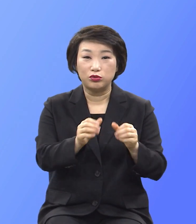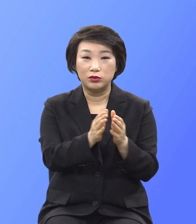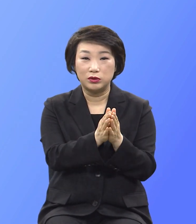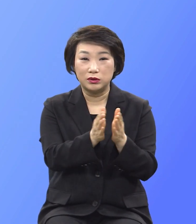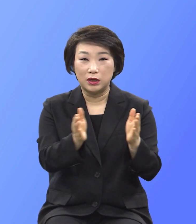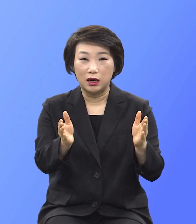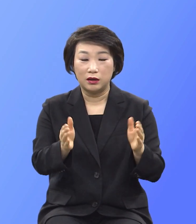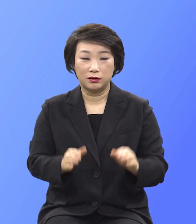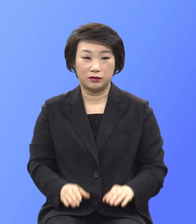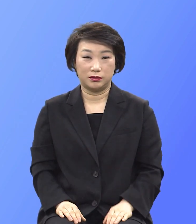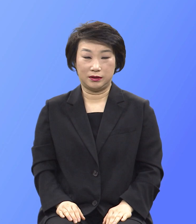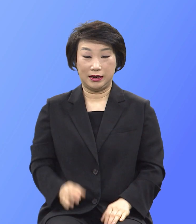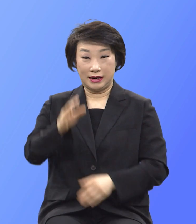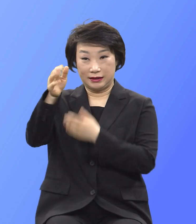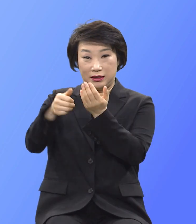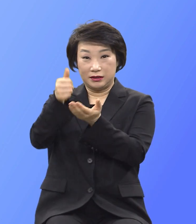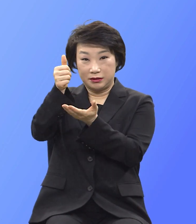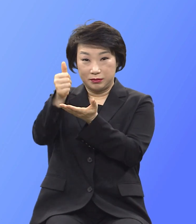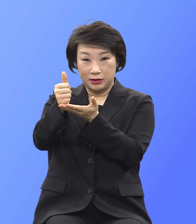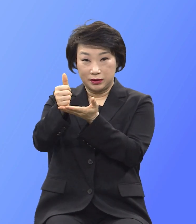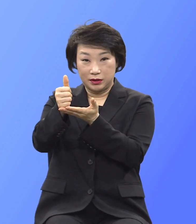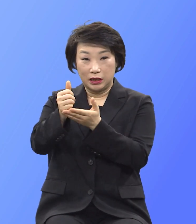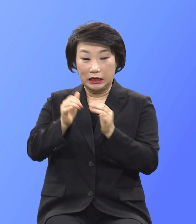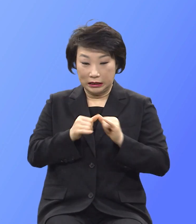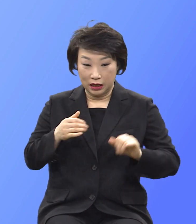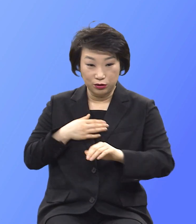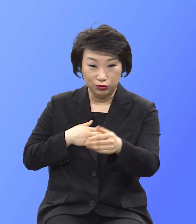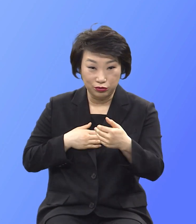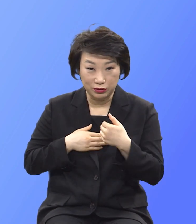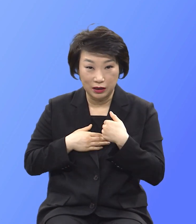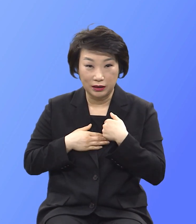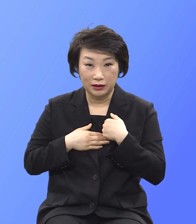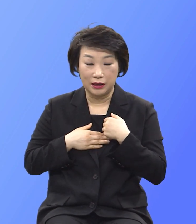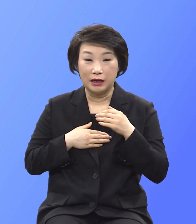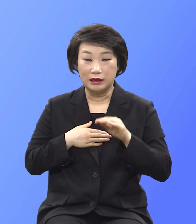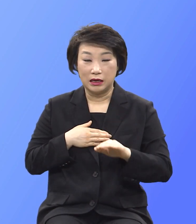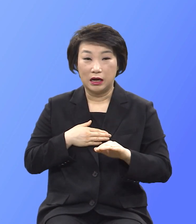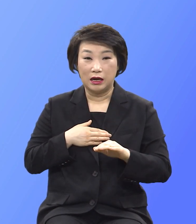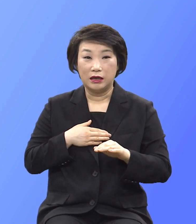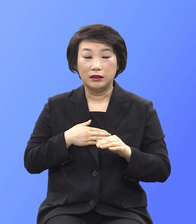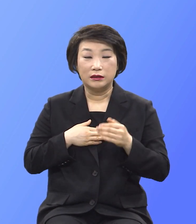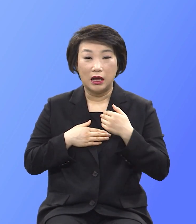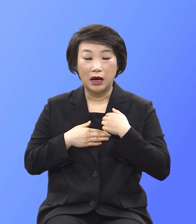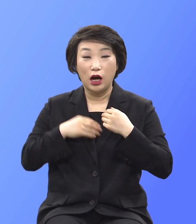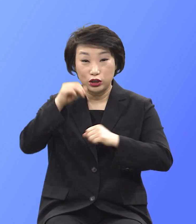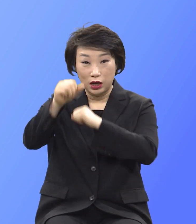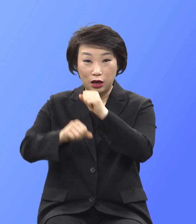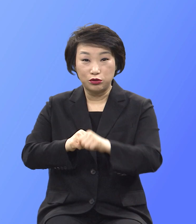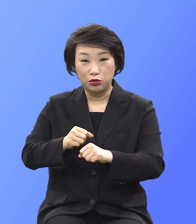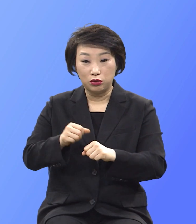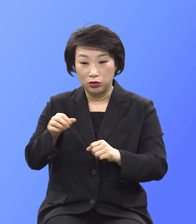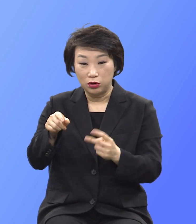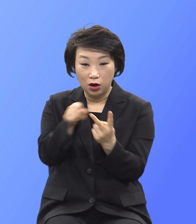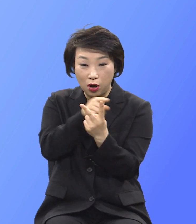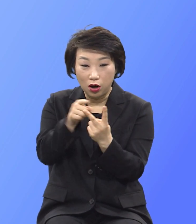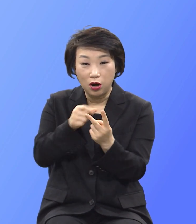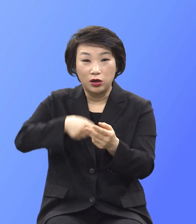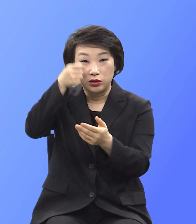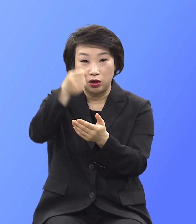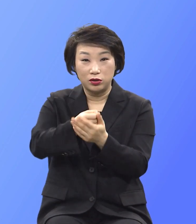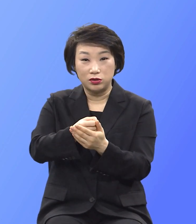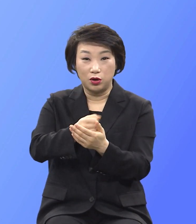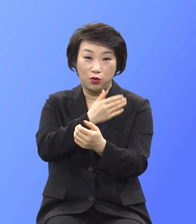왔습니다. 하나님은 우리 인간에게 네가 임의로 취사 선택을